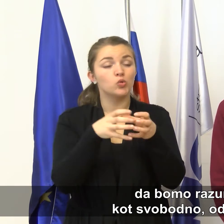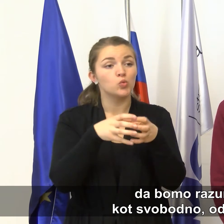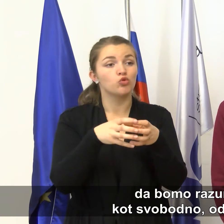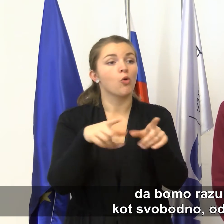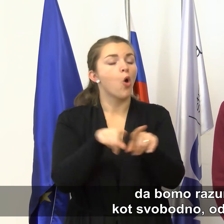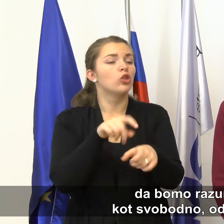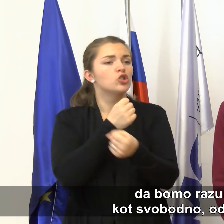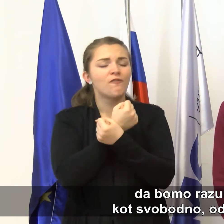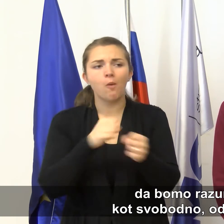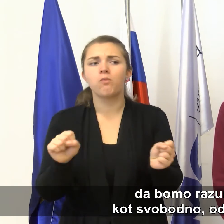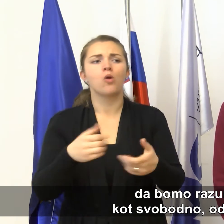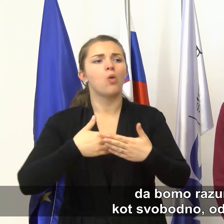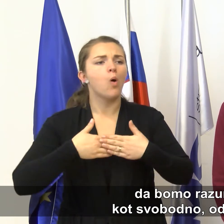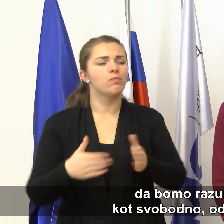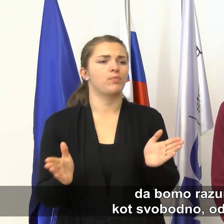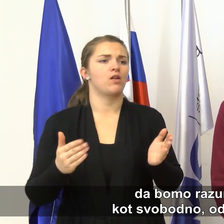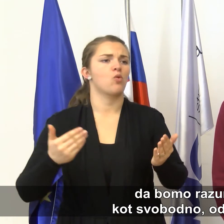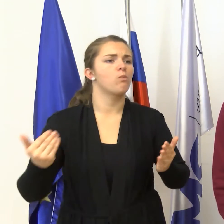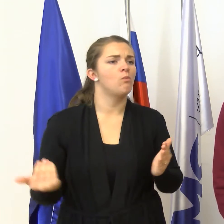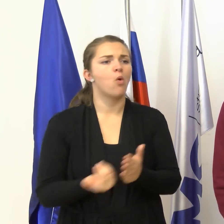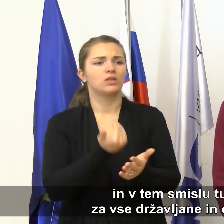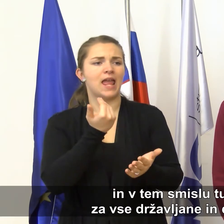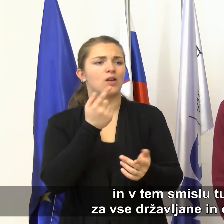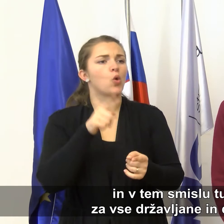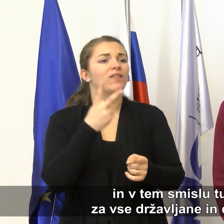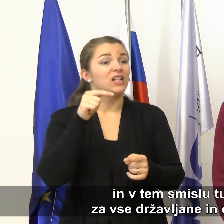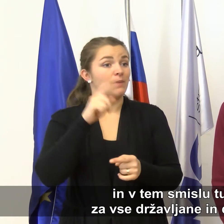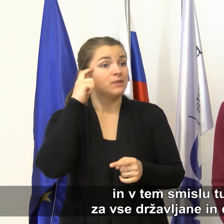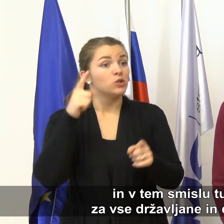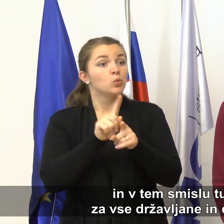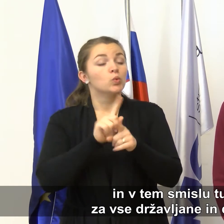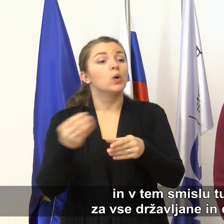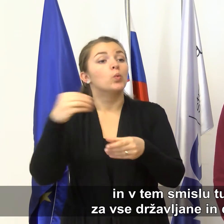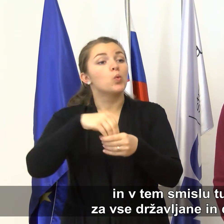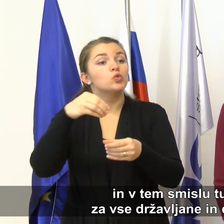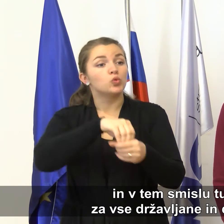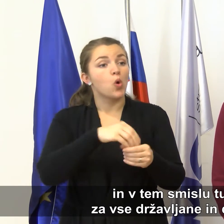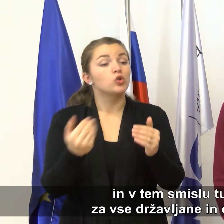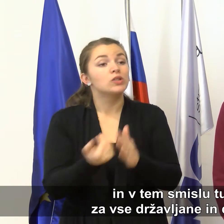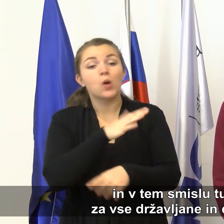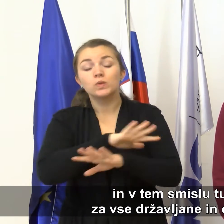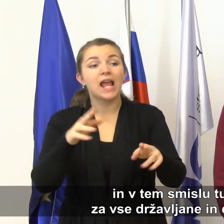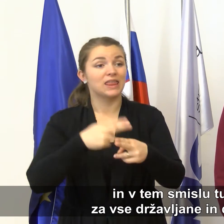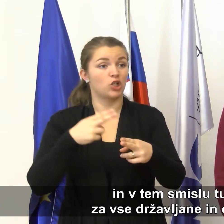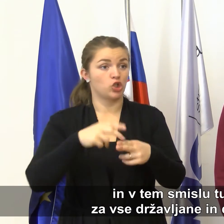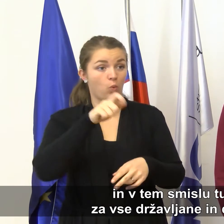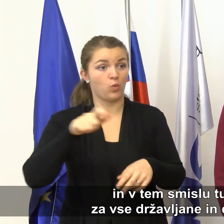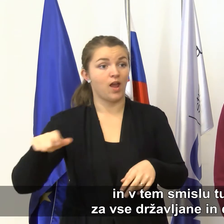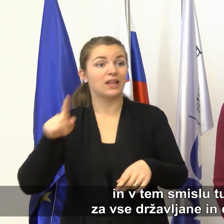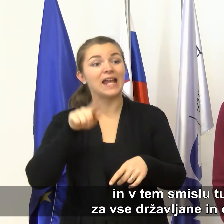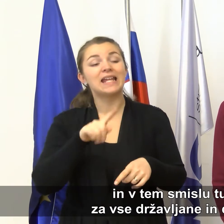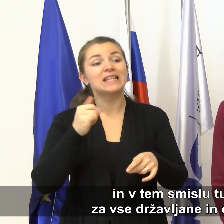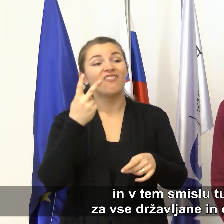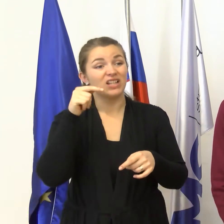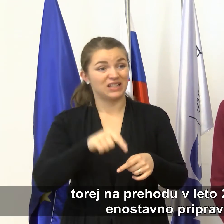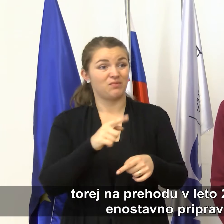kot svobodno, odprto, moderno in v tem smislu tudi vključujočo za vse državljane. In da v